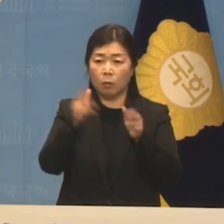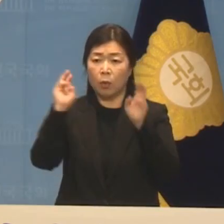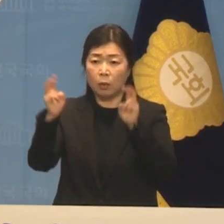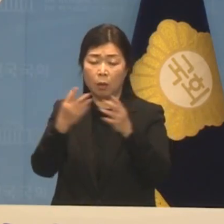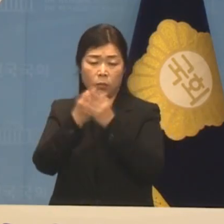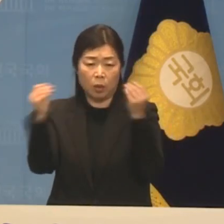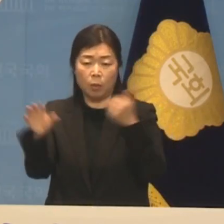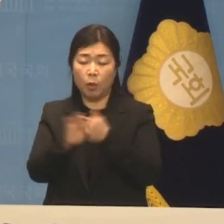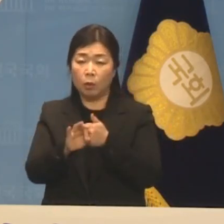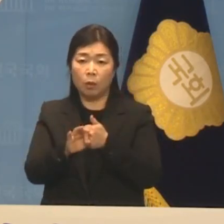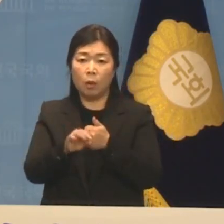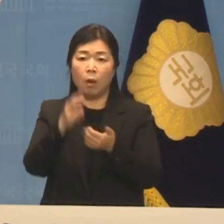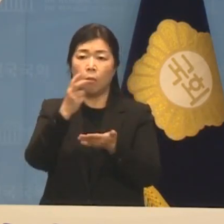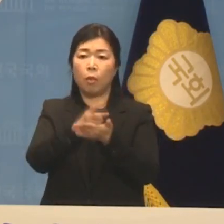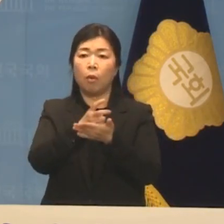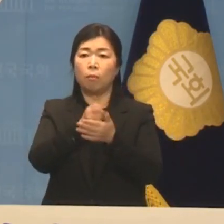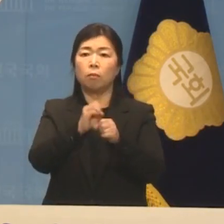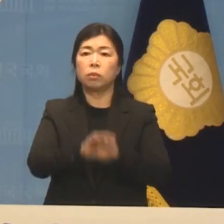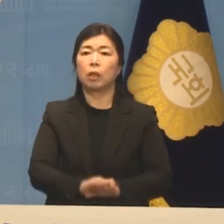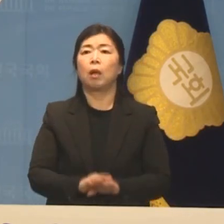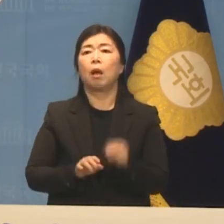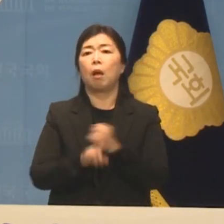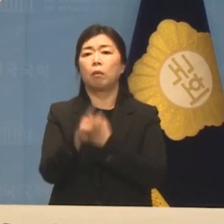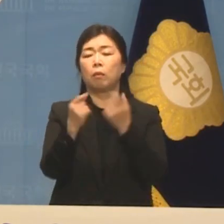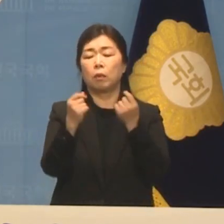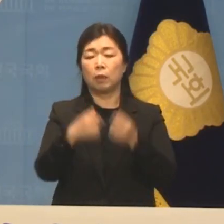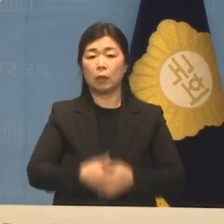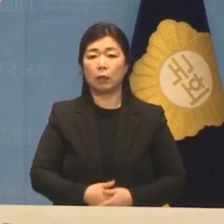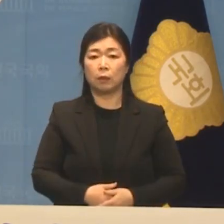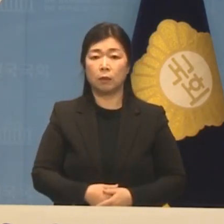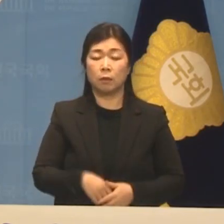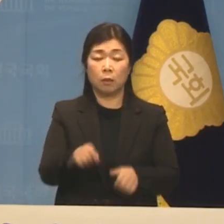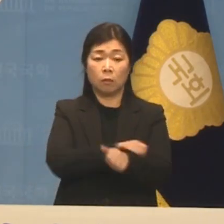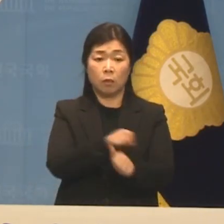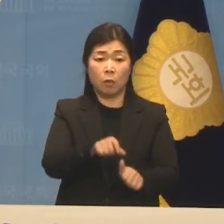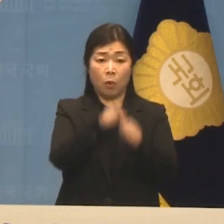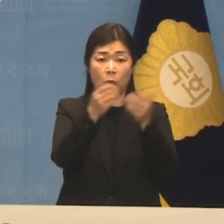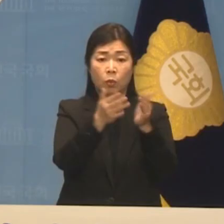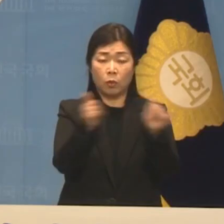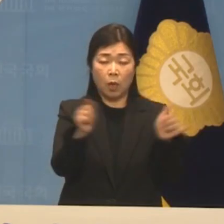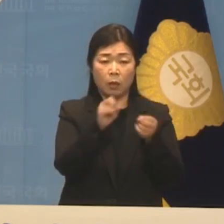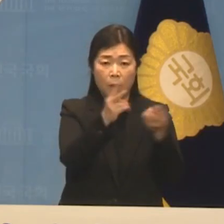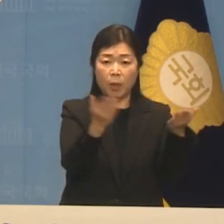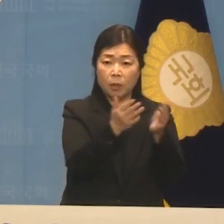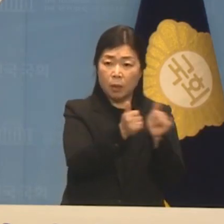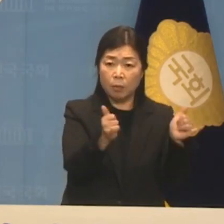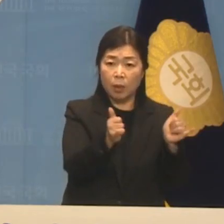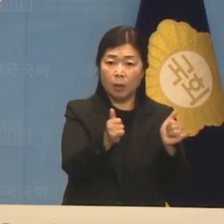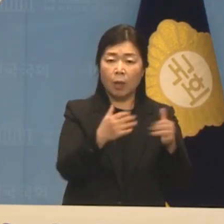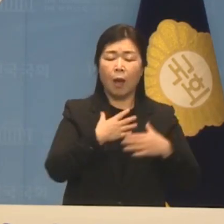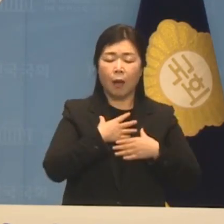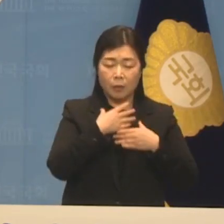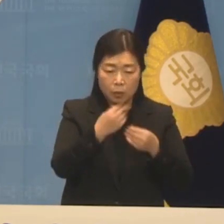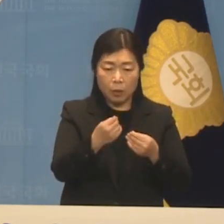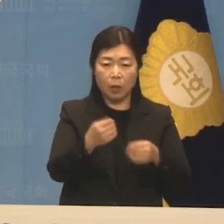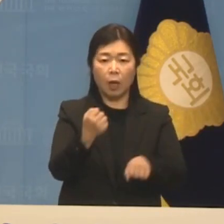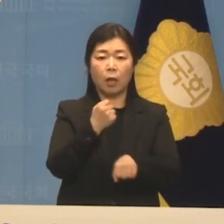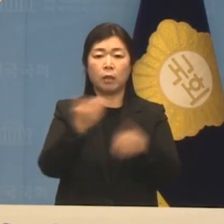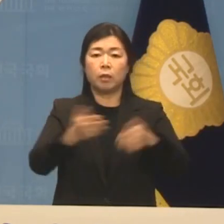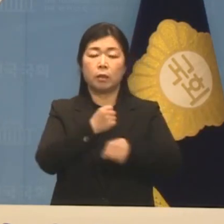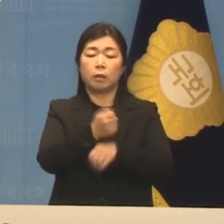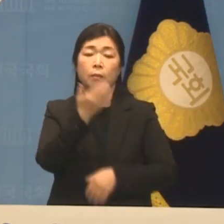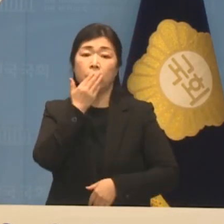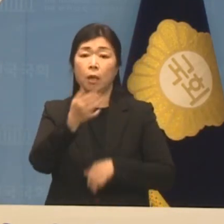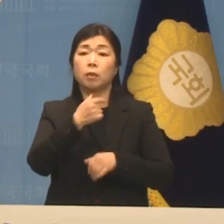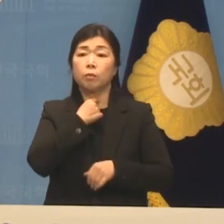무력화될 수밖에 없는 것입니다. 특수고용 노동자인 택배기사들이 최소한의 안전장치 속에서 일할 수